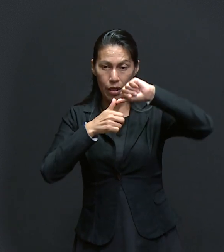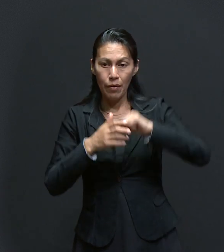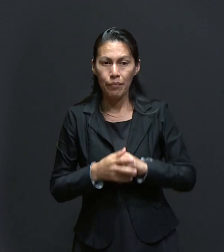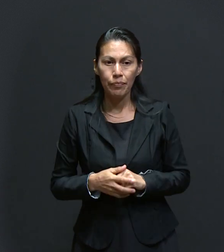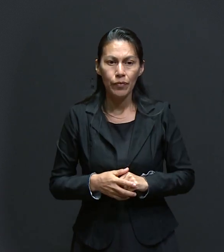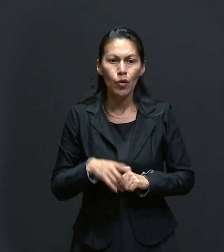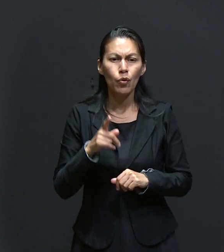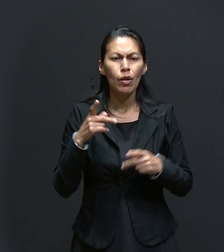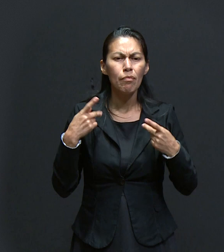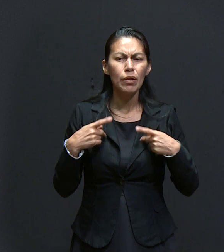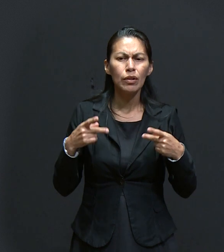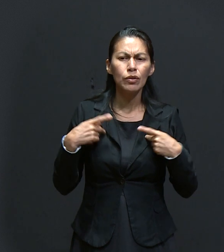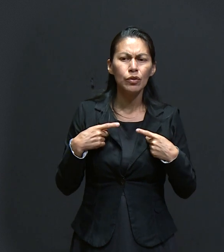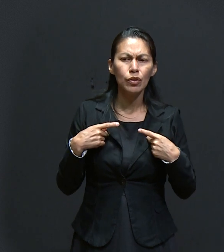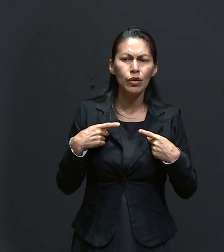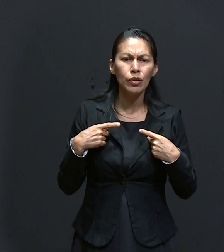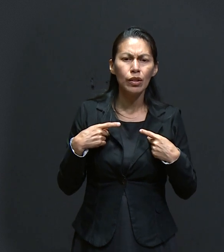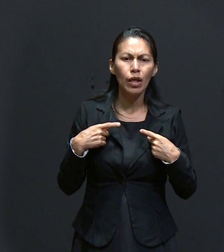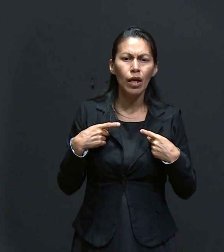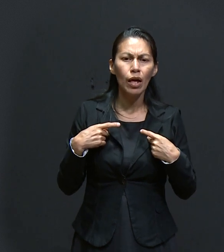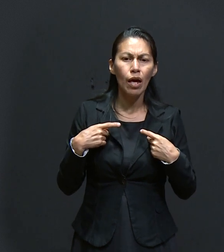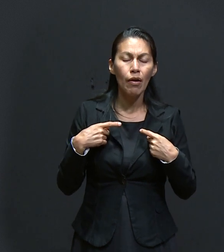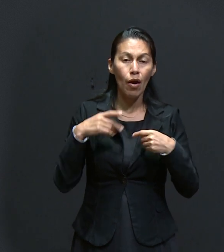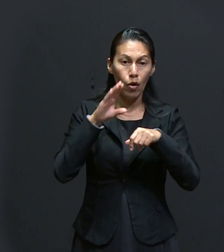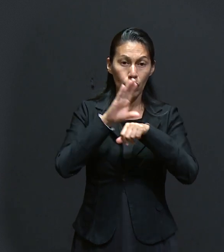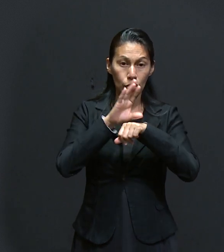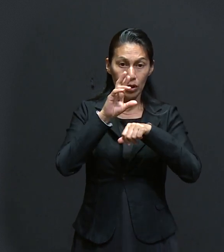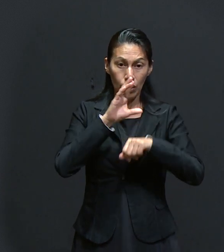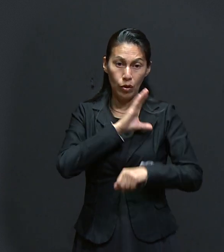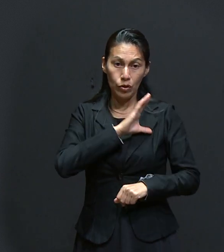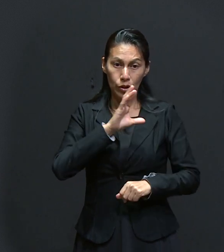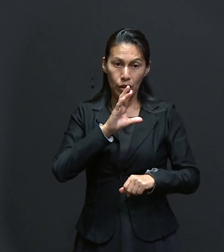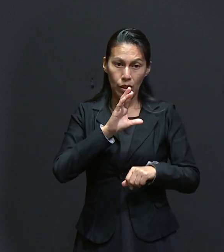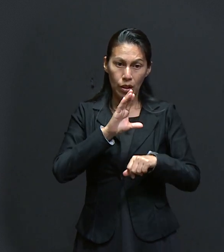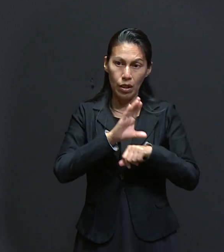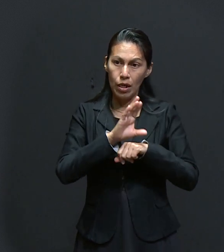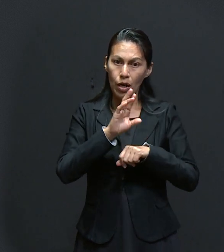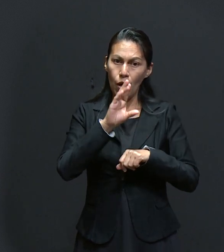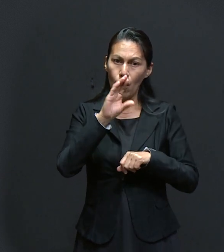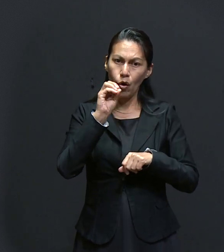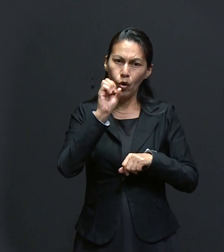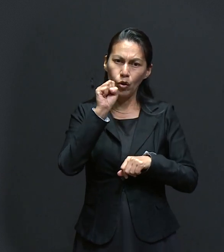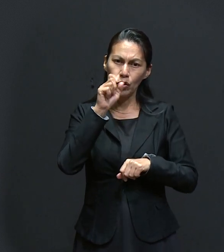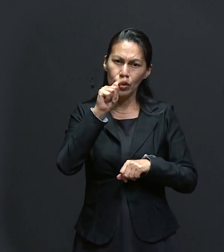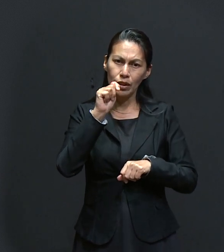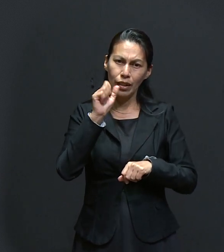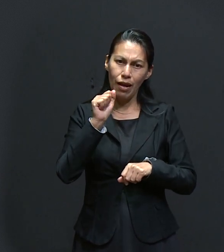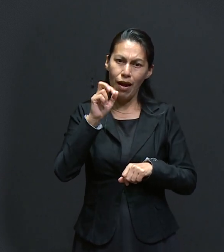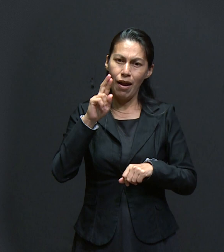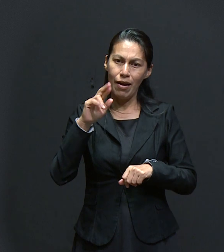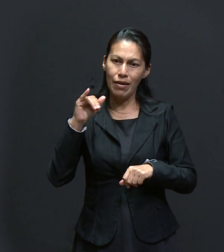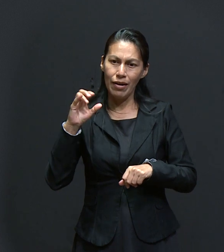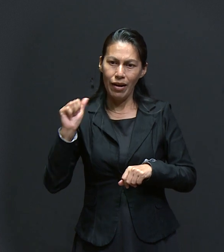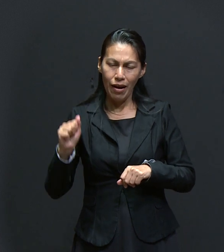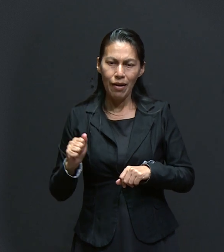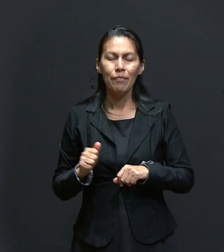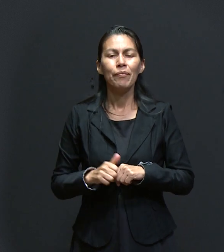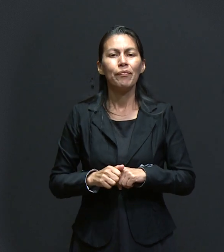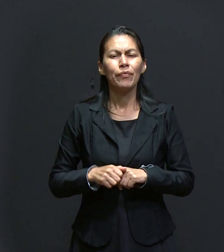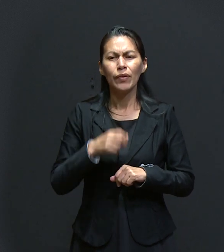surgió aquí en la tienda américa una persona que vive en costa rica se llama luís polanco de alguna forma milagrosa